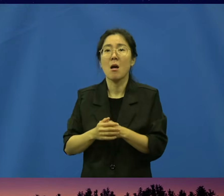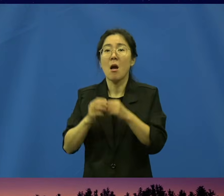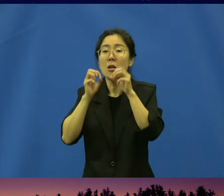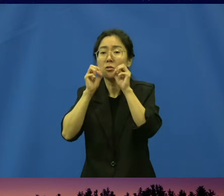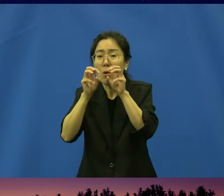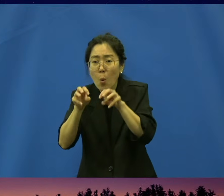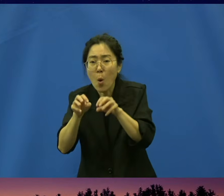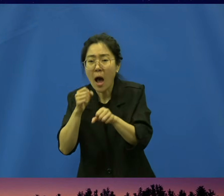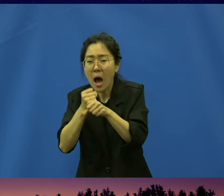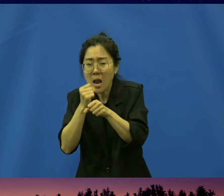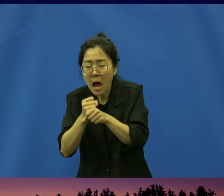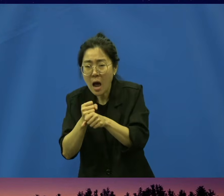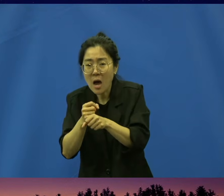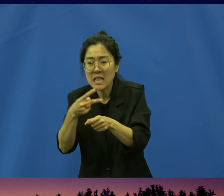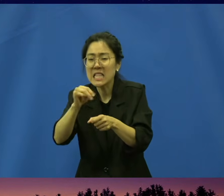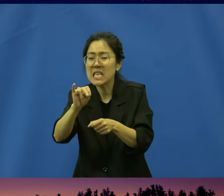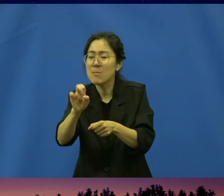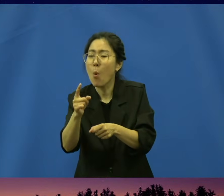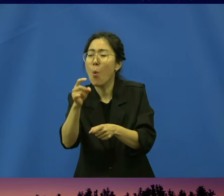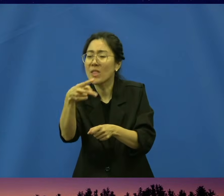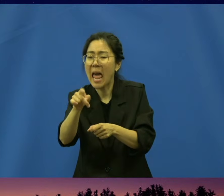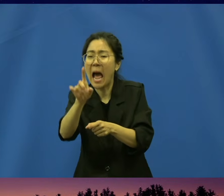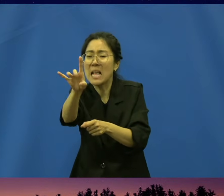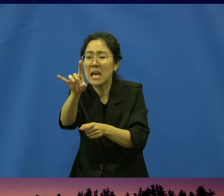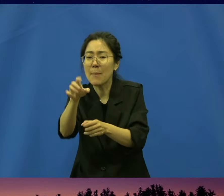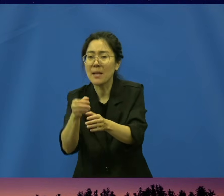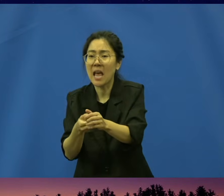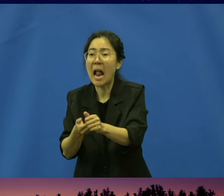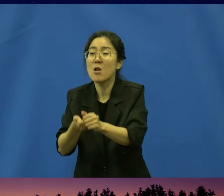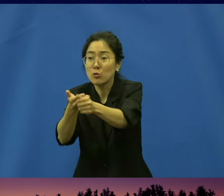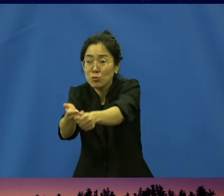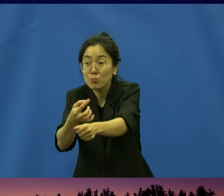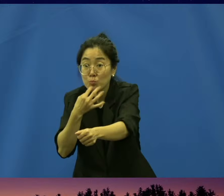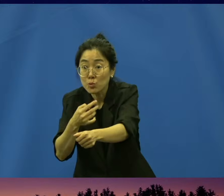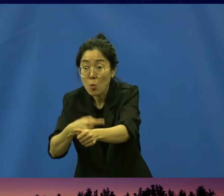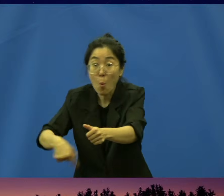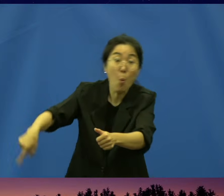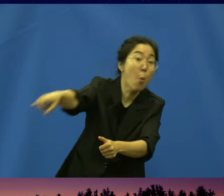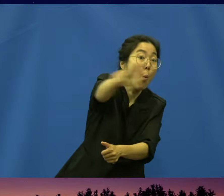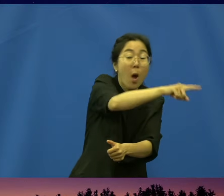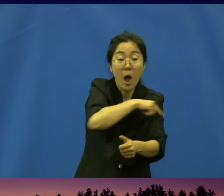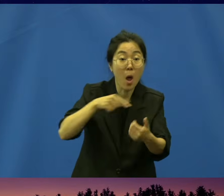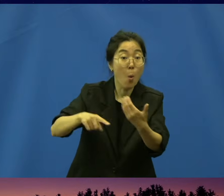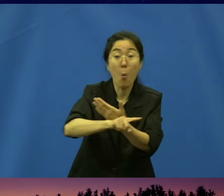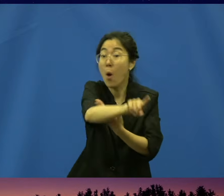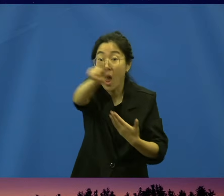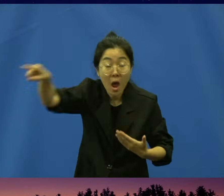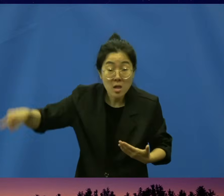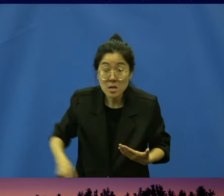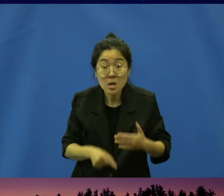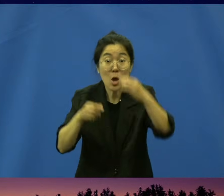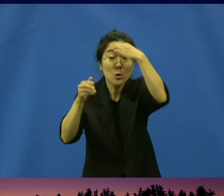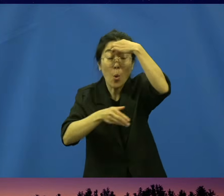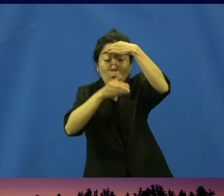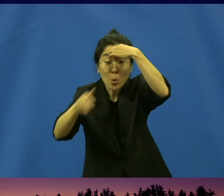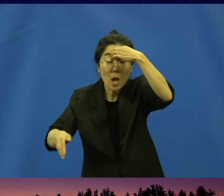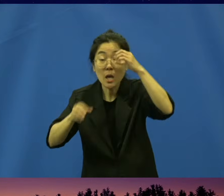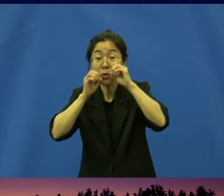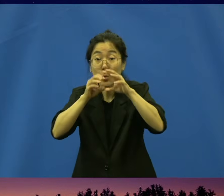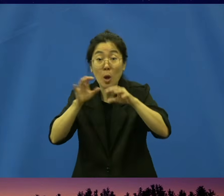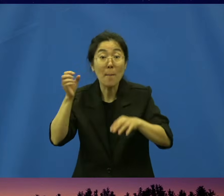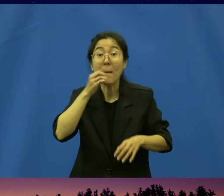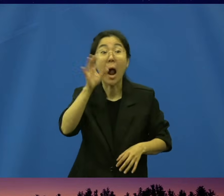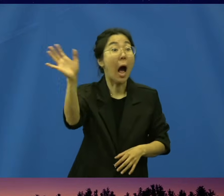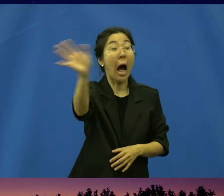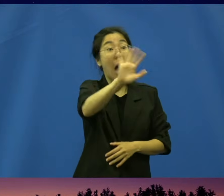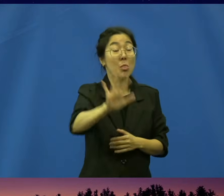말고는 전도하라는 말이 없습니다. 이 전도왕 바울이 성도들에게 전도하라고 얘기를 안 한다니까요. 단기 선교